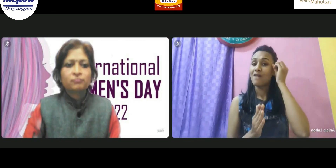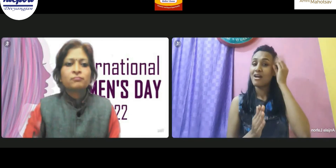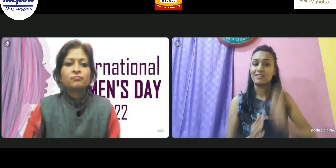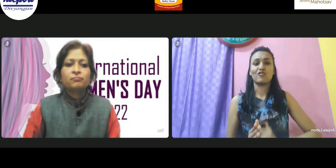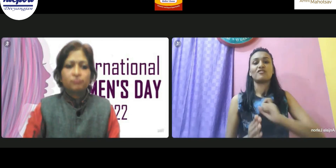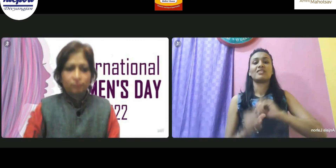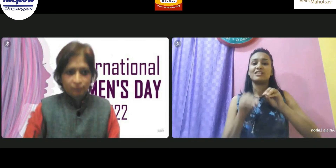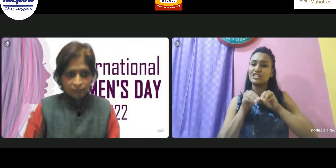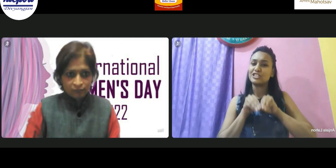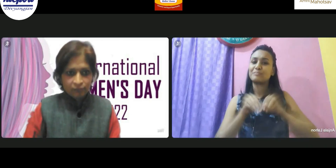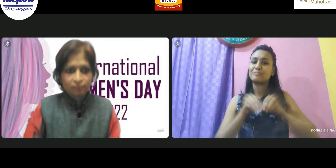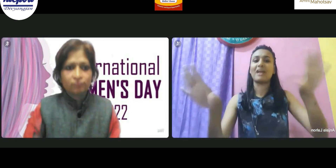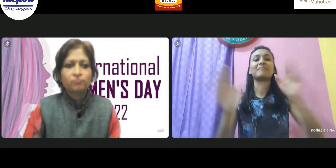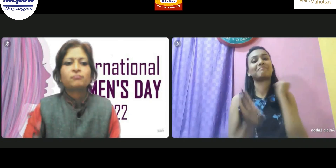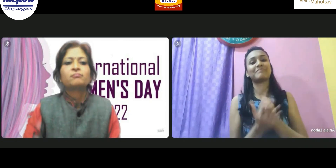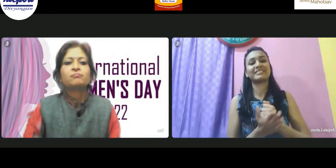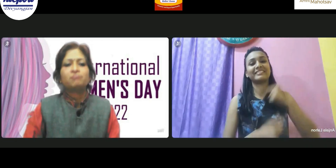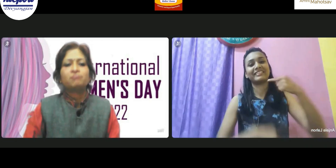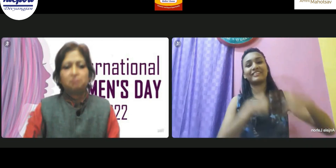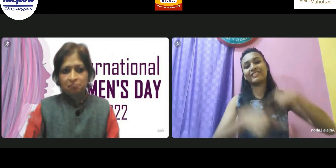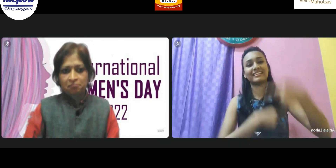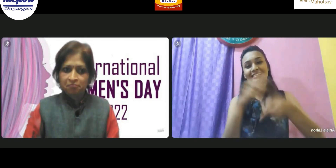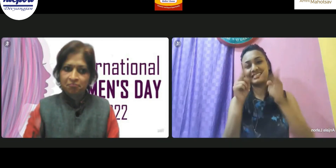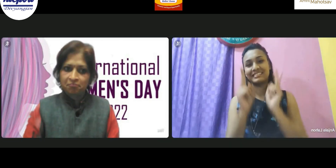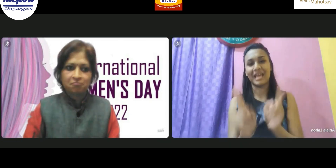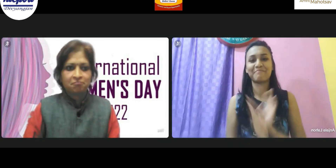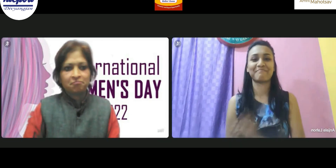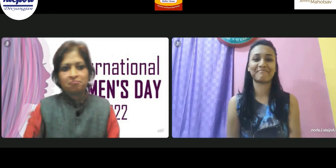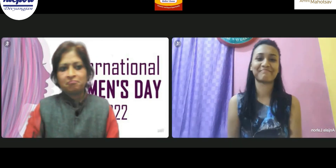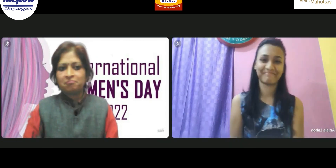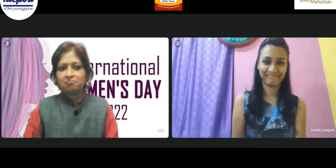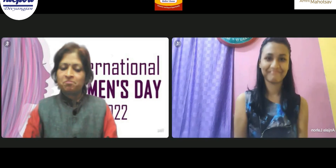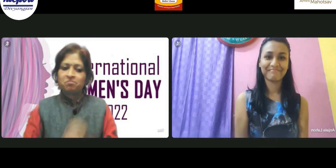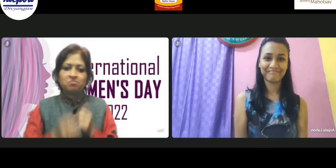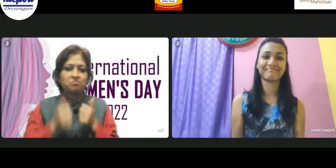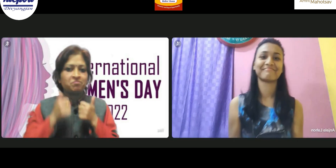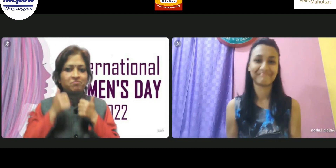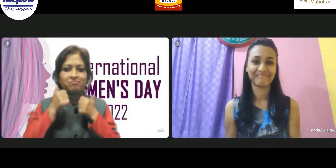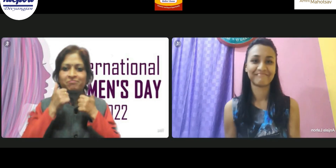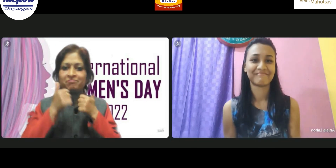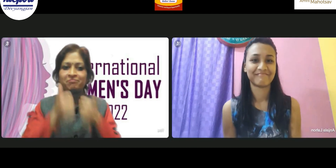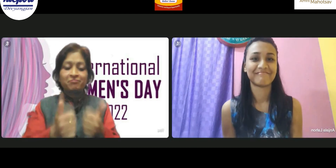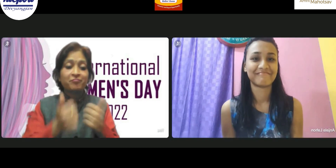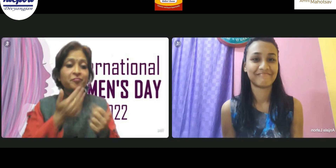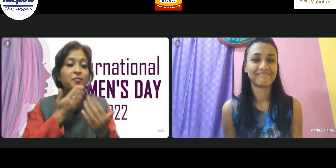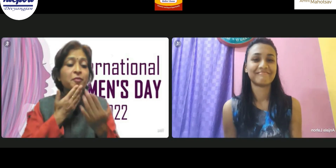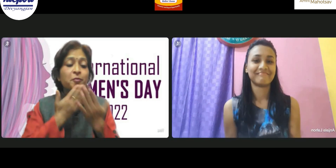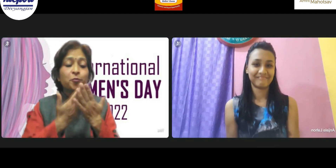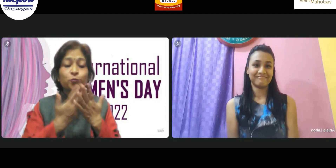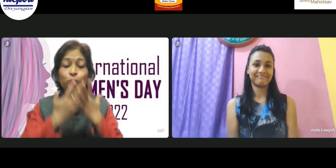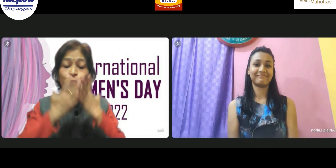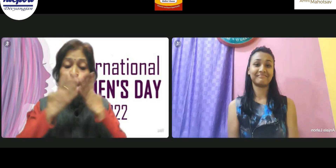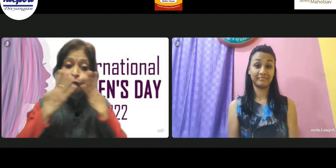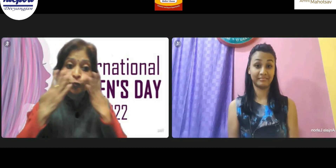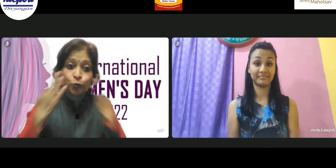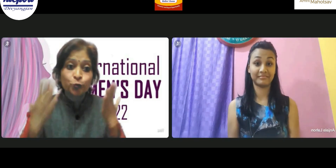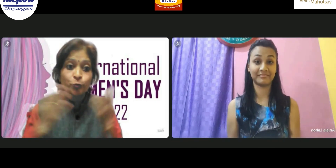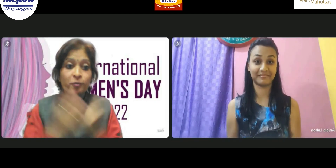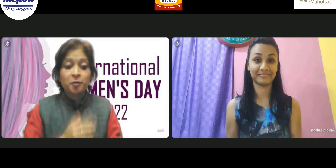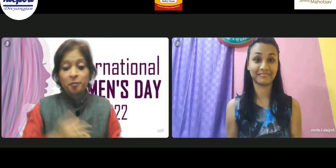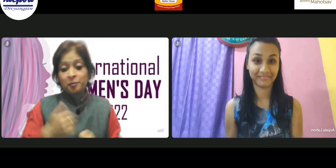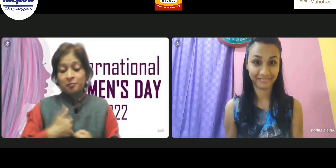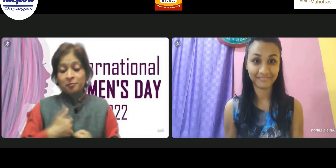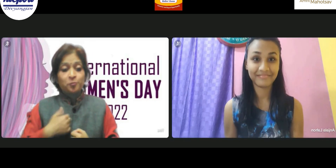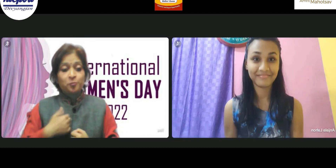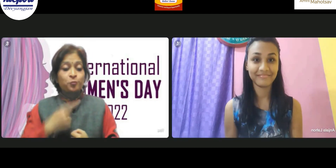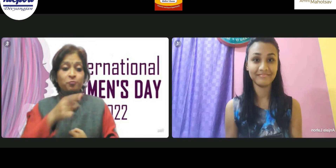है। तो आज मैं चाहती हूँ कि महिलाओं में इस बारे में जागरूकता जरूर हो और निरंतर हो। बिल्कुल सही